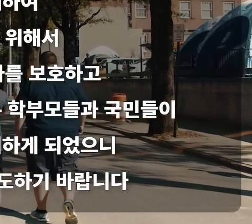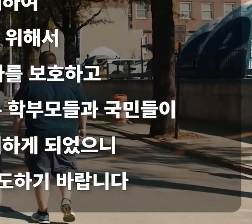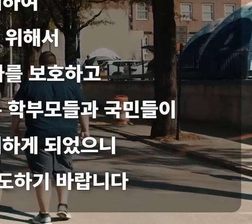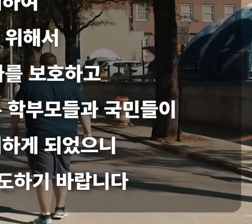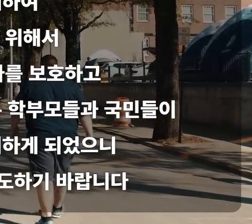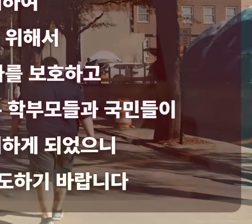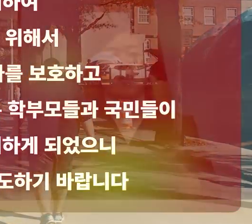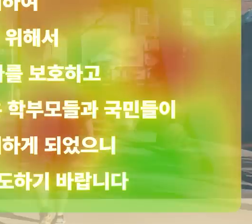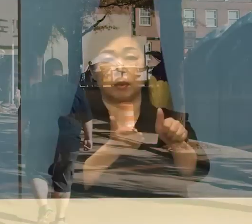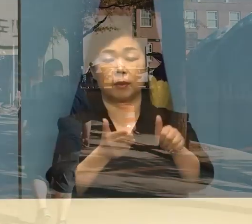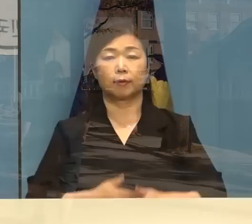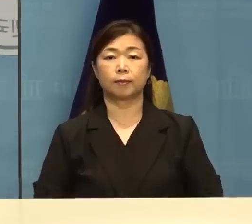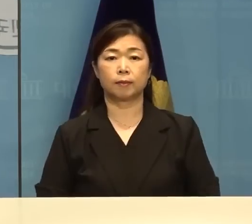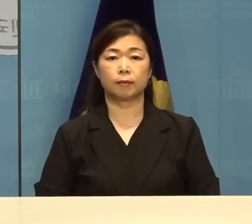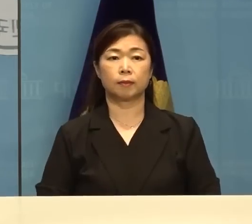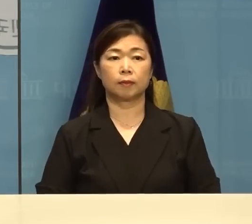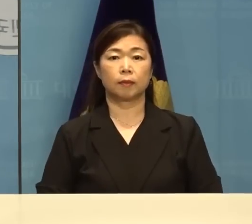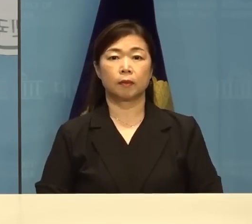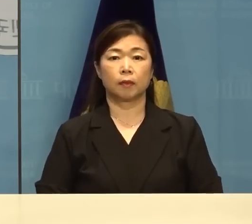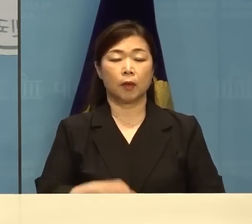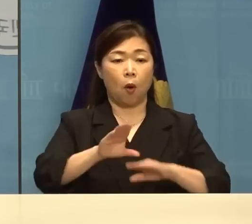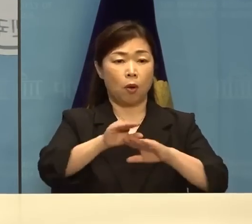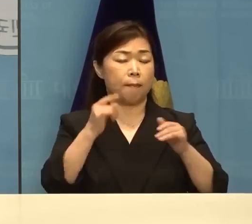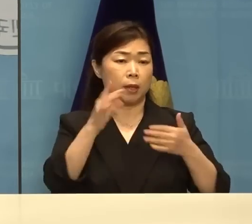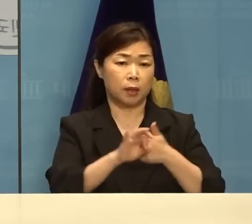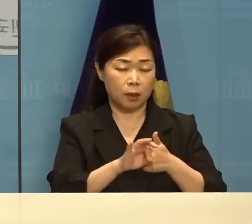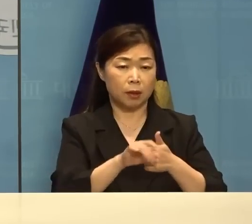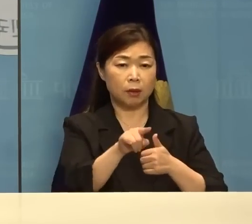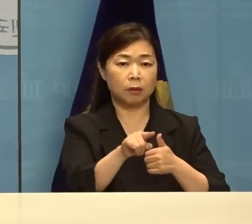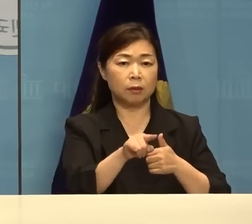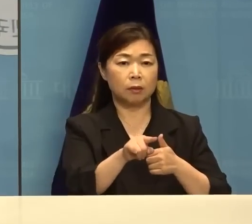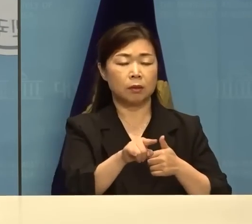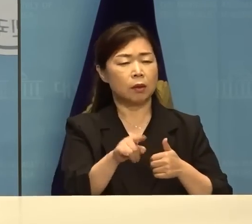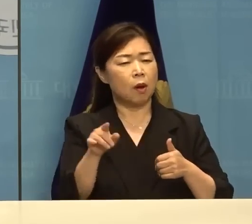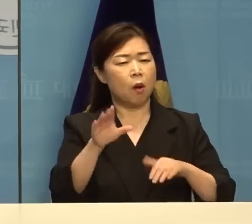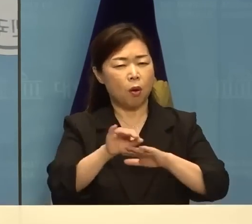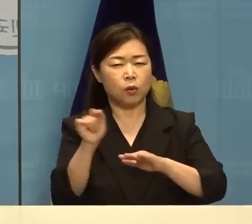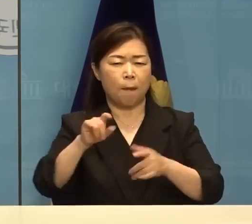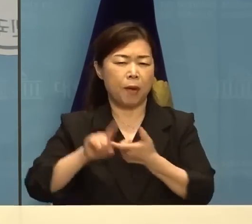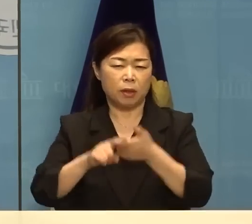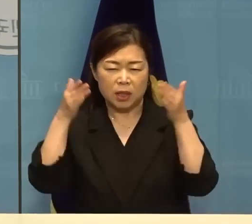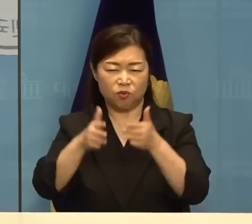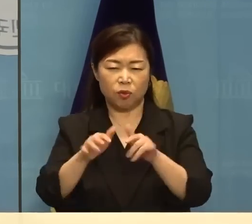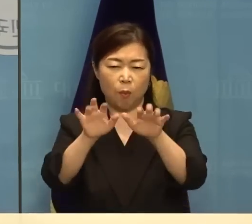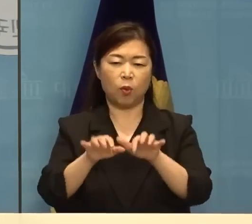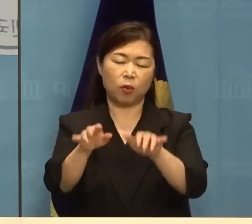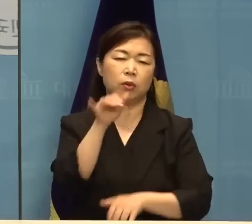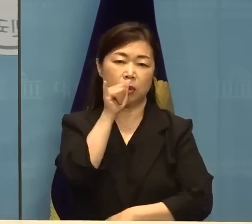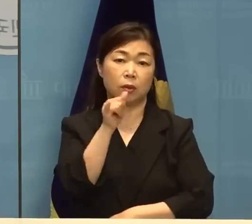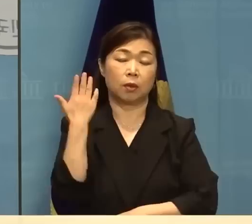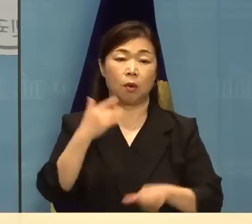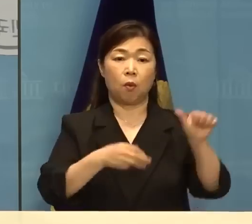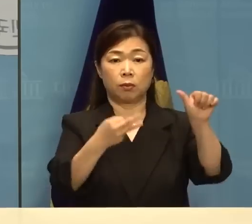정직하게 보도하기를 바랍니다. 언론이 많이 저는 편향되어 있다고 생각합니다. 지난 5월 14일 날